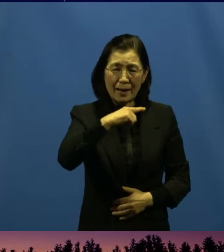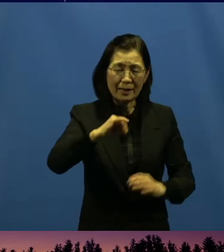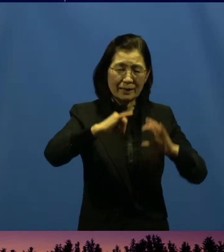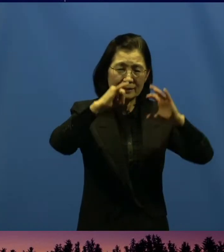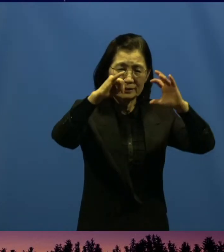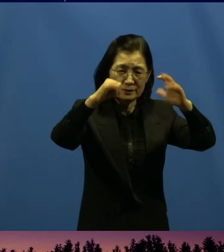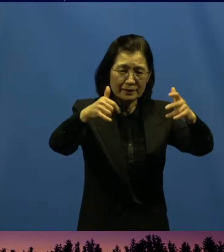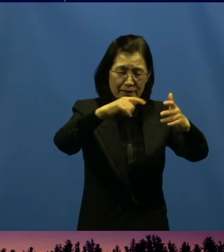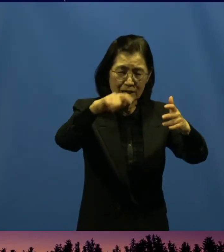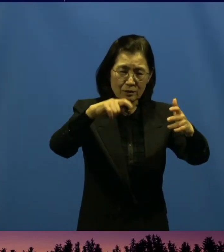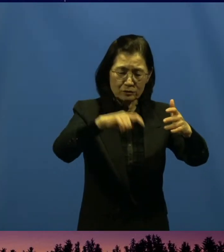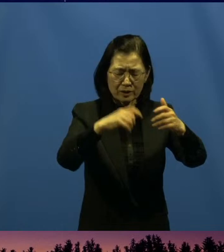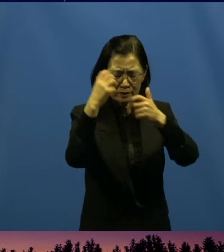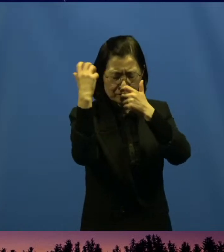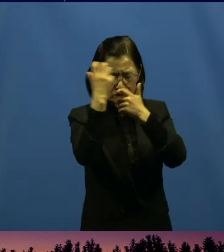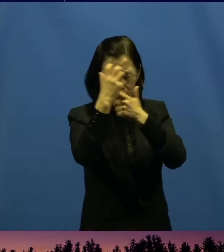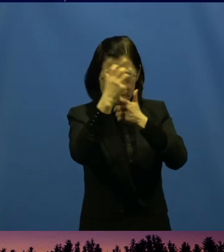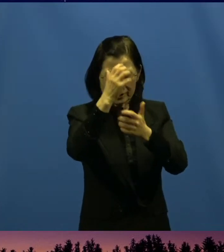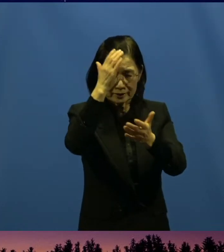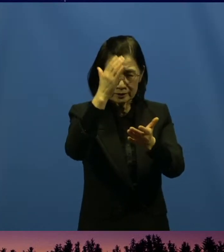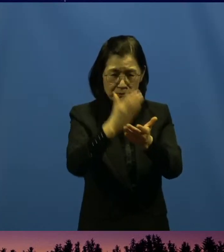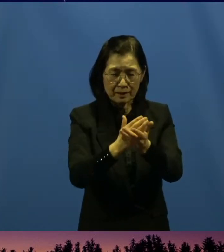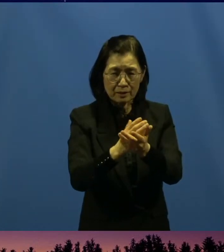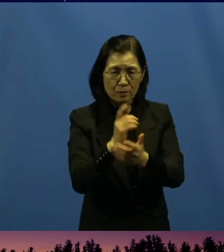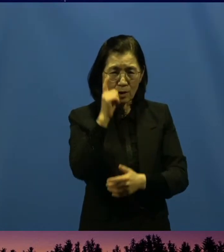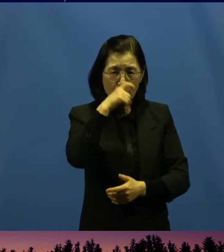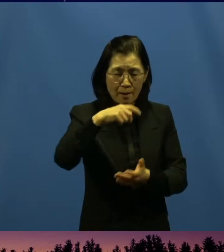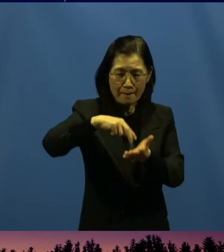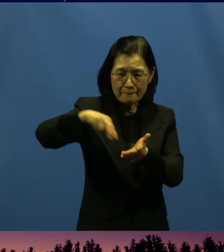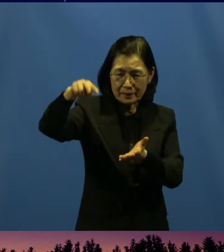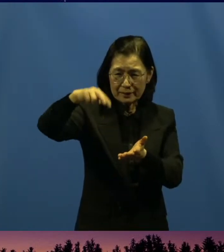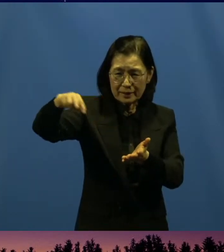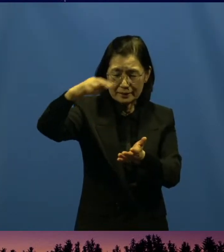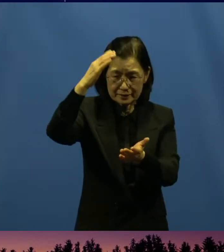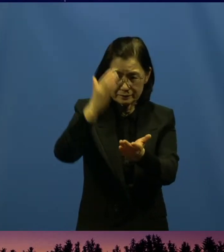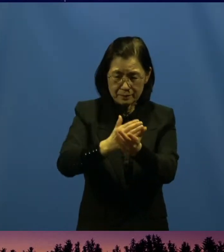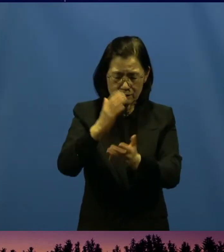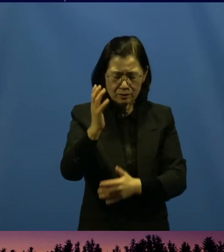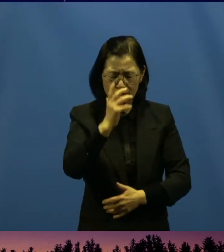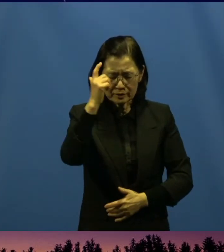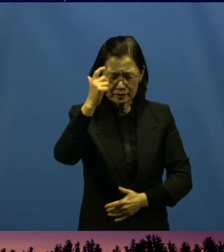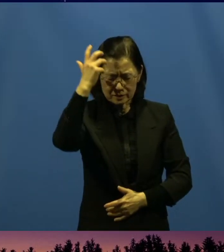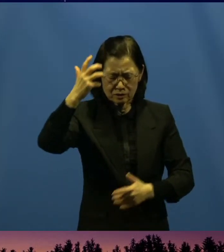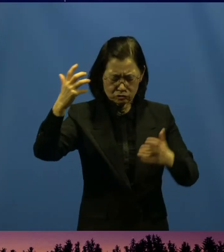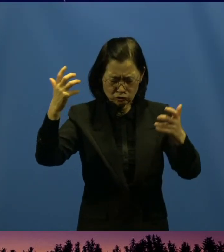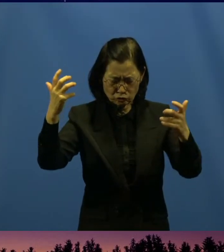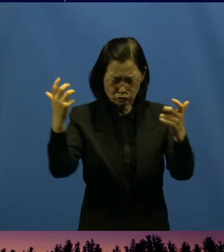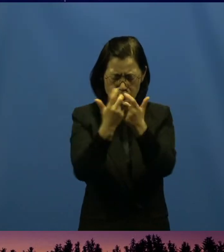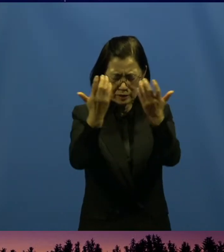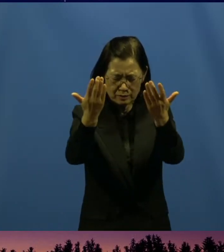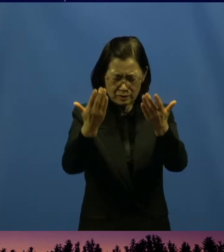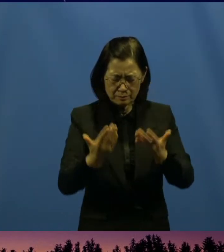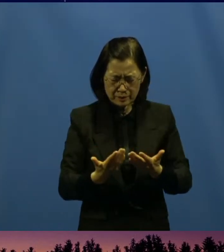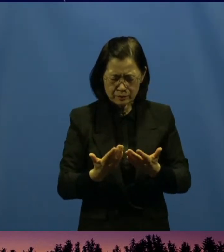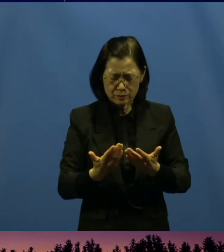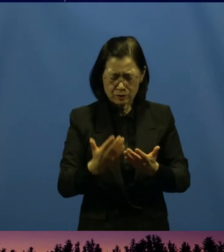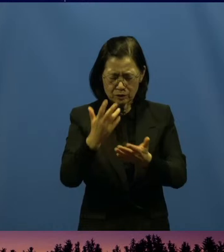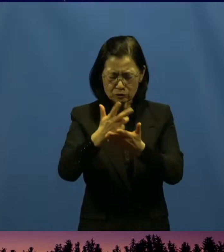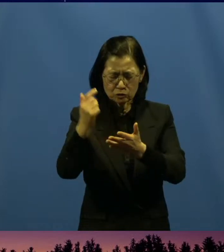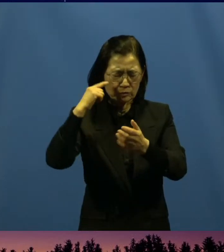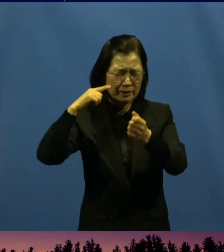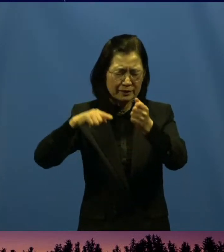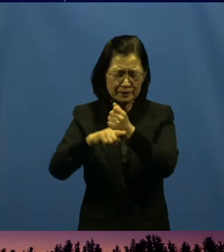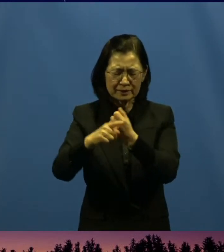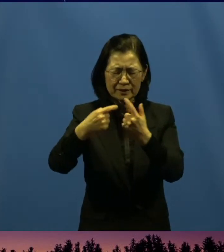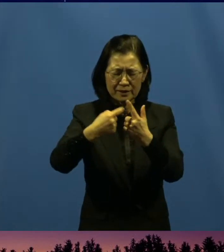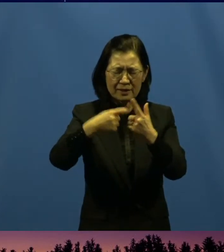취하지 않고 방탕하지 않고 오직 성령의 충만함을 받고 하나님의 뜻을 이해하고 하나님 우리의 삶에 살기를